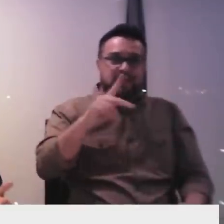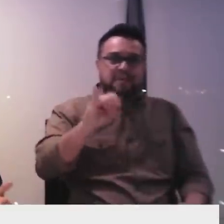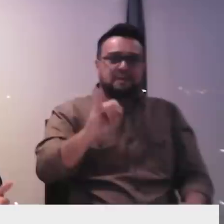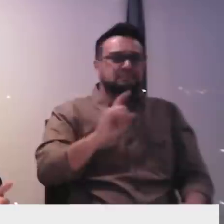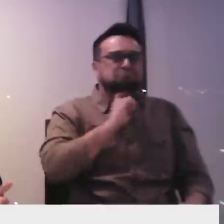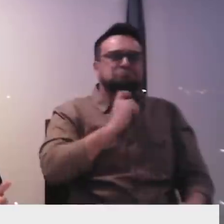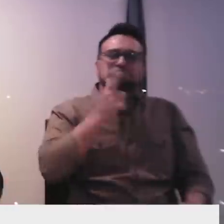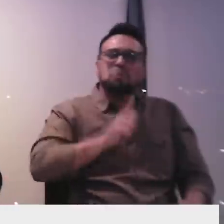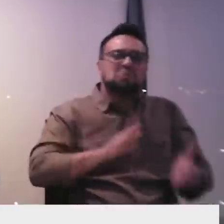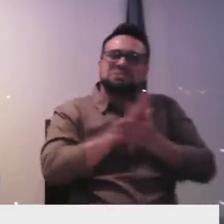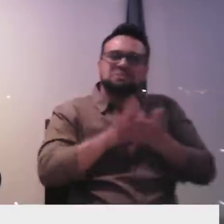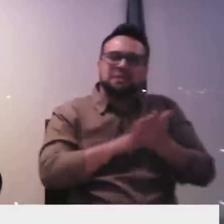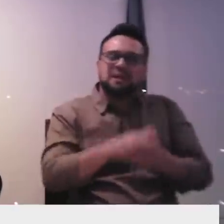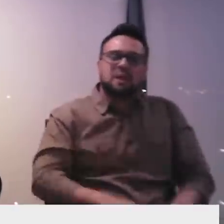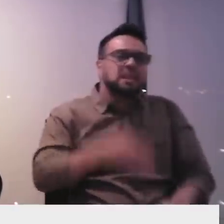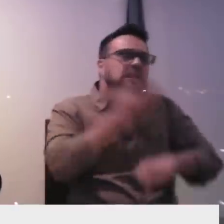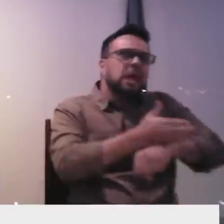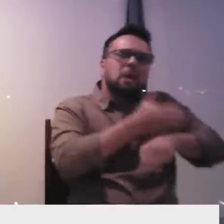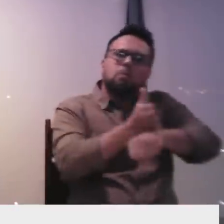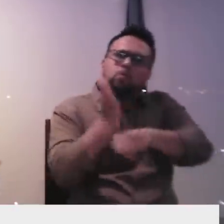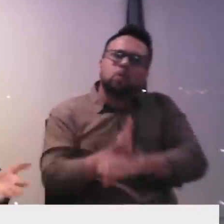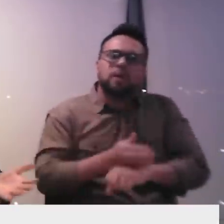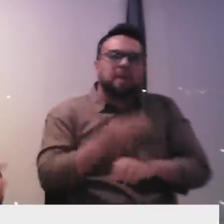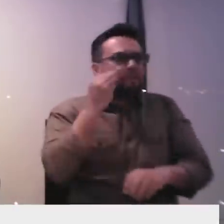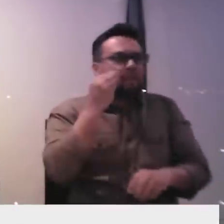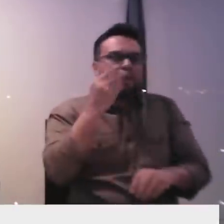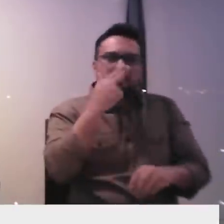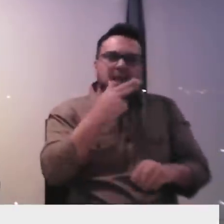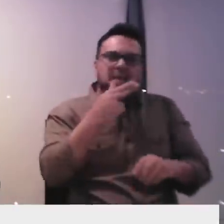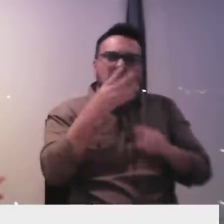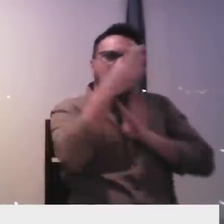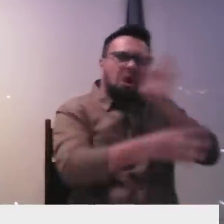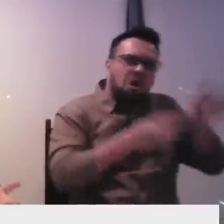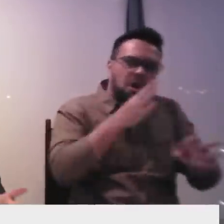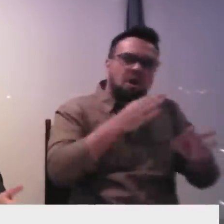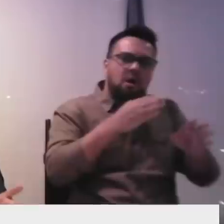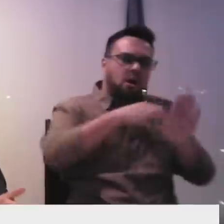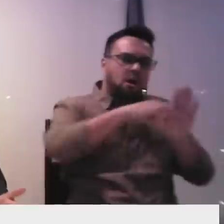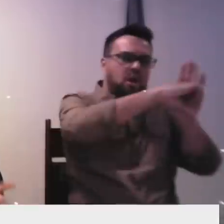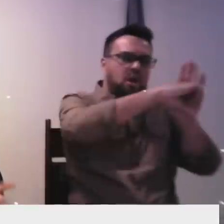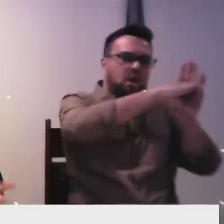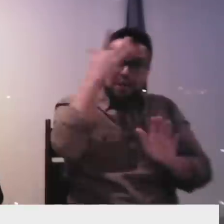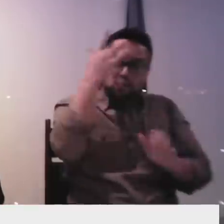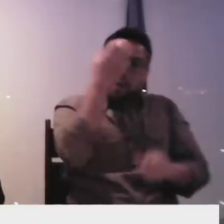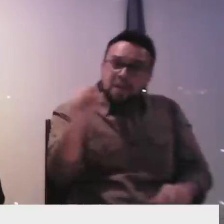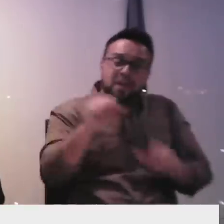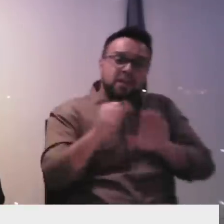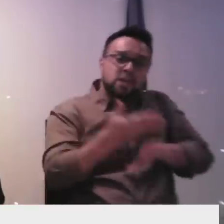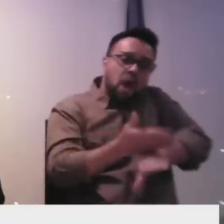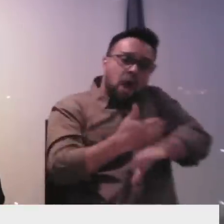nada. É o tempo todo tentando criminalizar as pessoas que defendem o tratamento